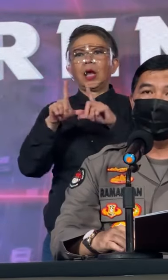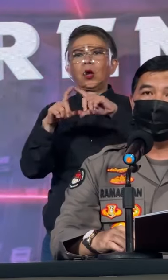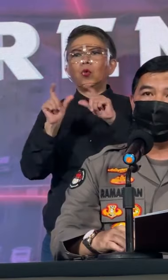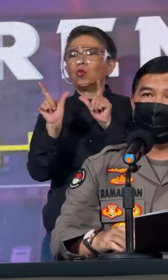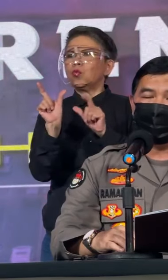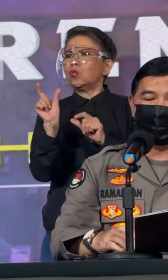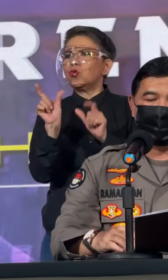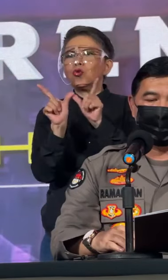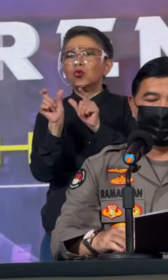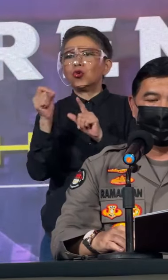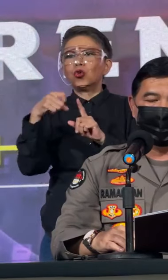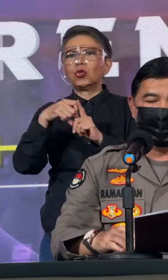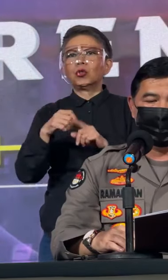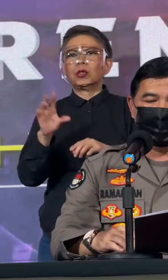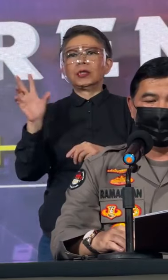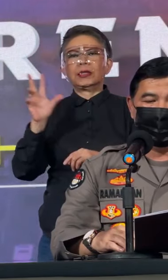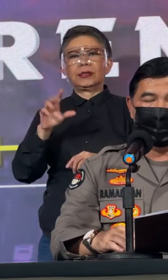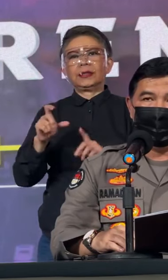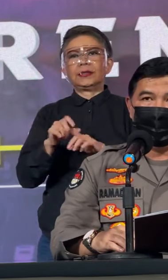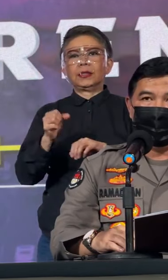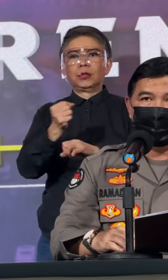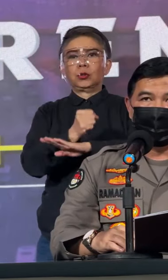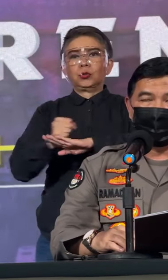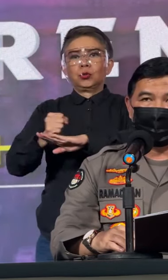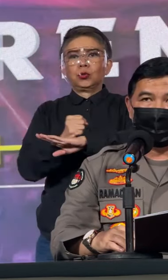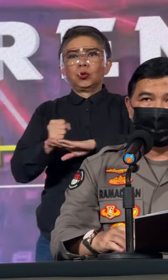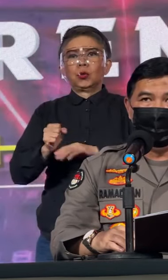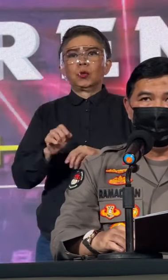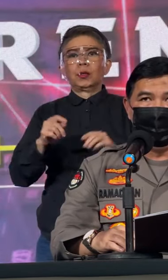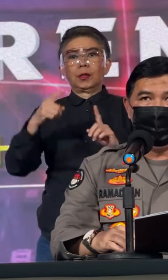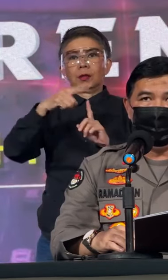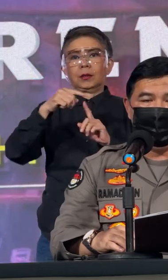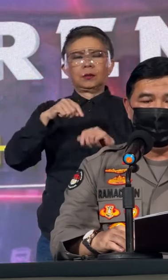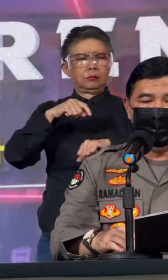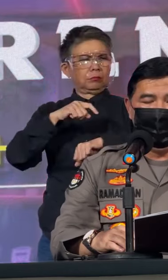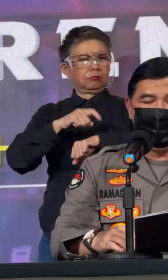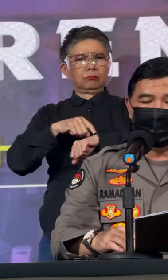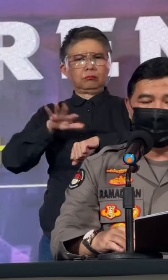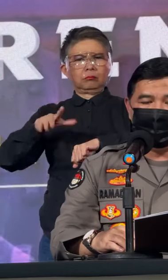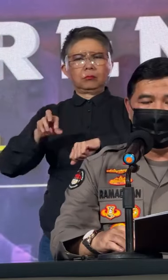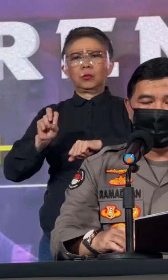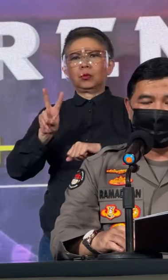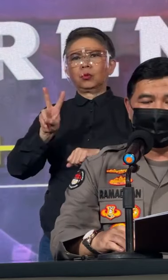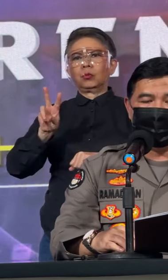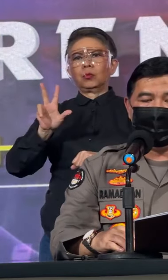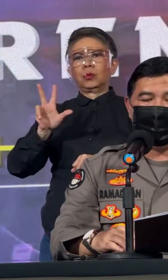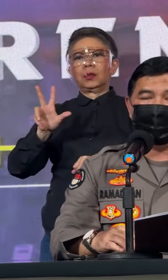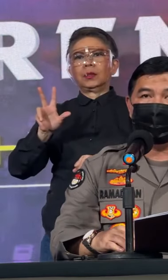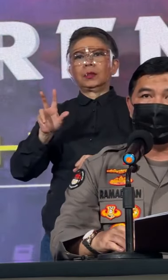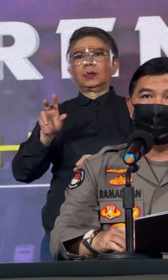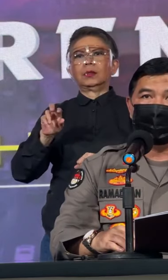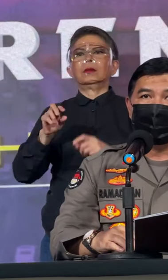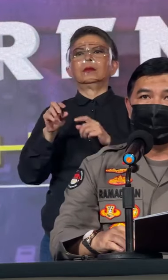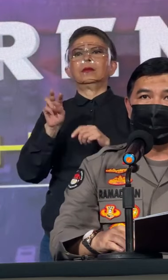Klawuyuk, Distrik Sorong Timur, sekitar pukul